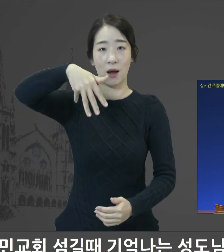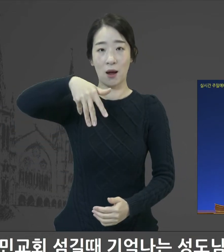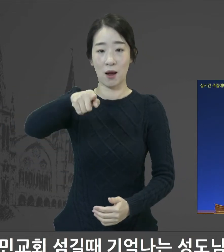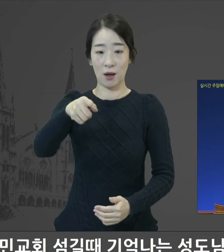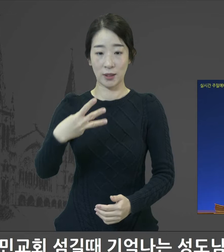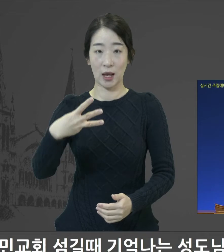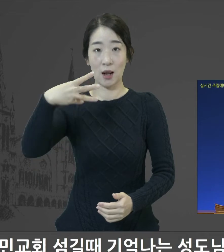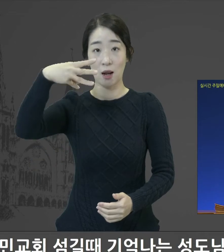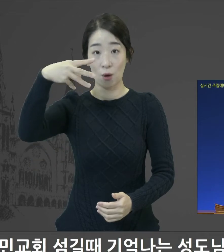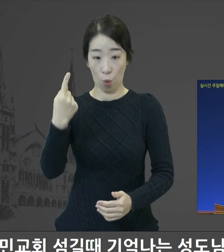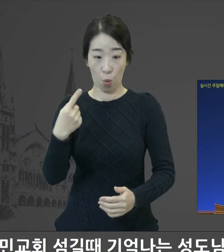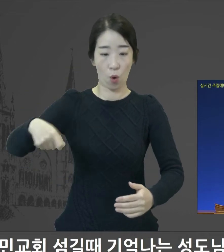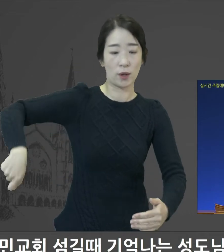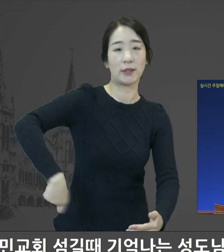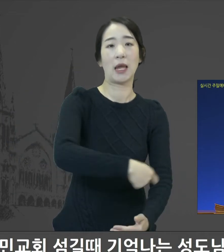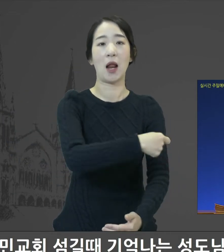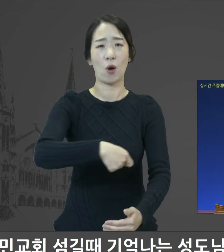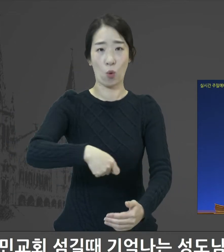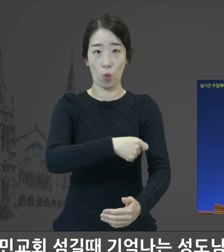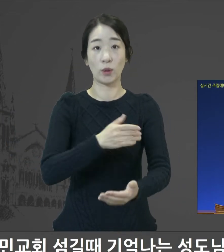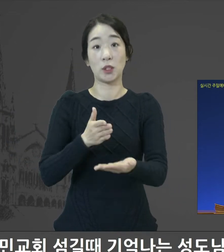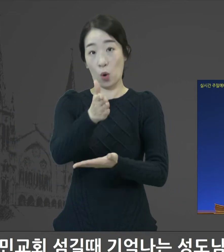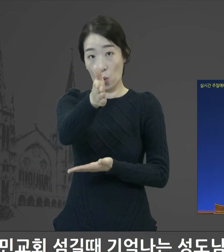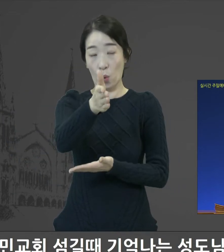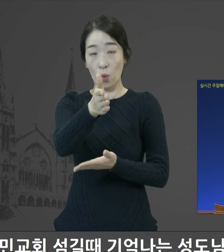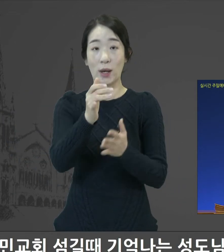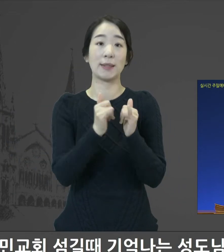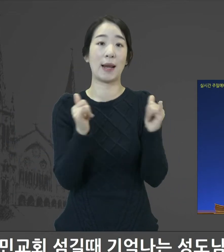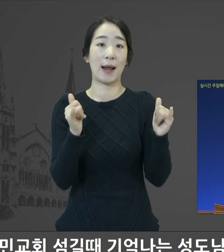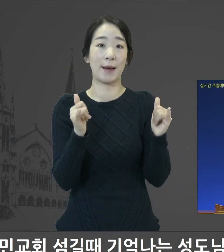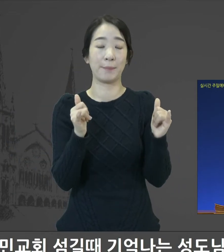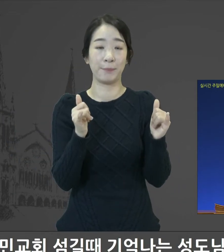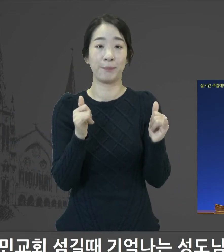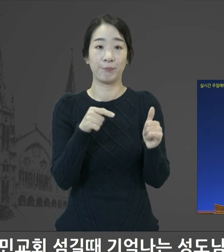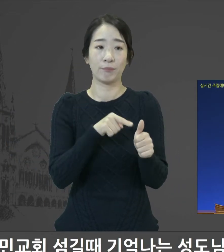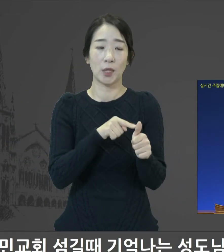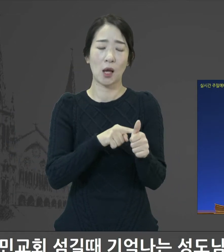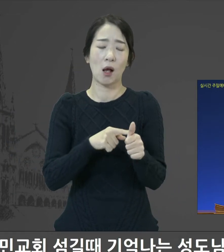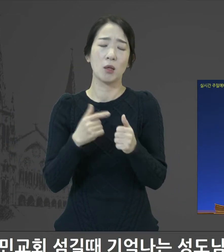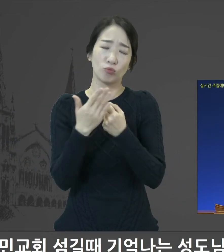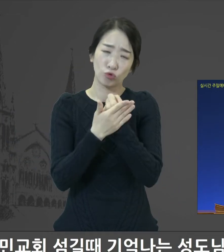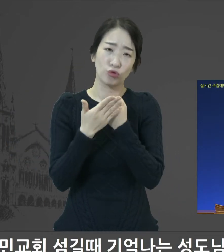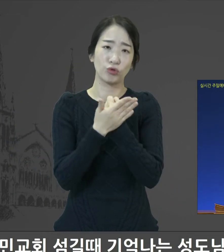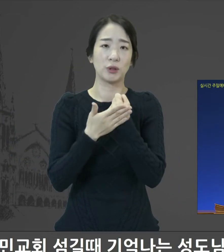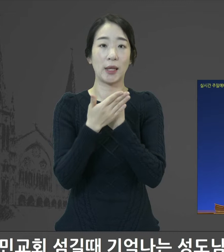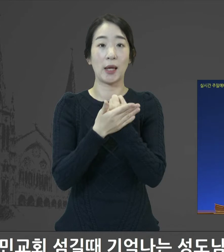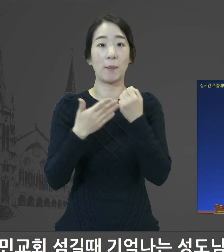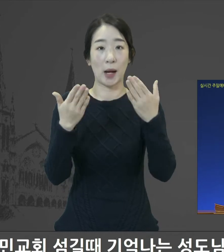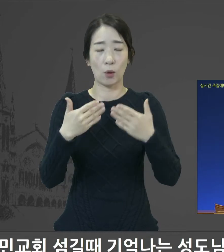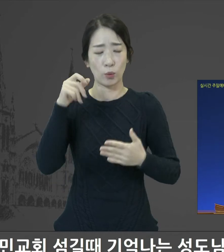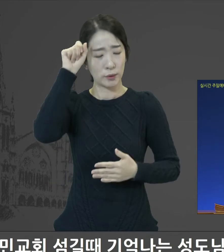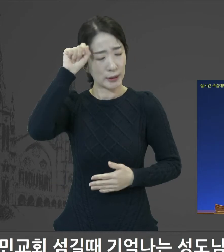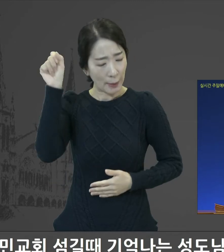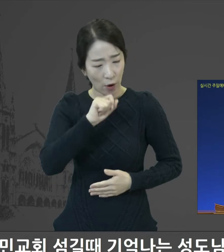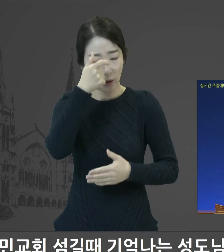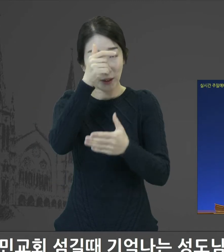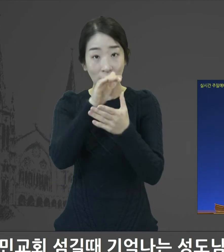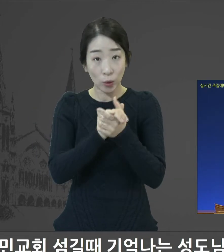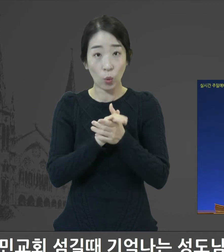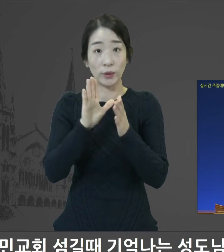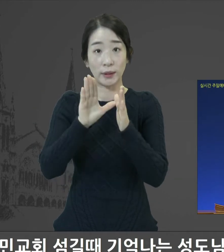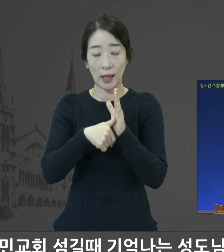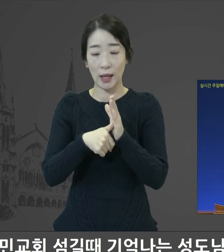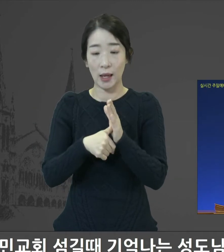잘하는 은사를 하나님이 주셨습니다. 그런데 이분이 은혜를 받고요, 새벽 기도마다 혼자 첼로를